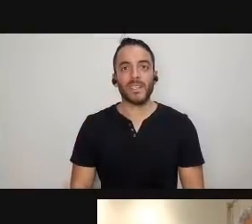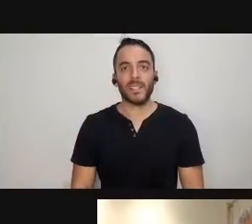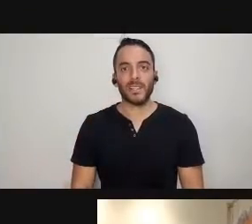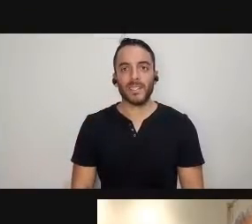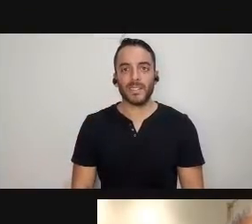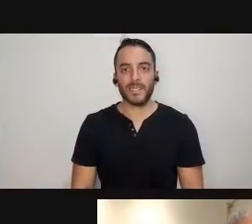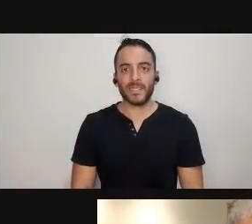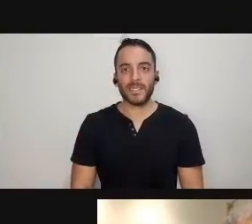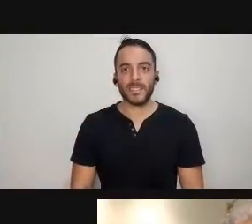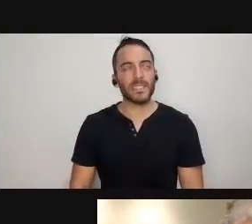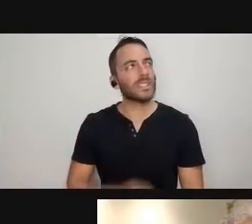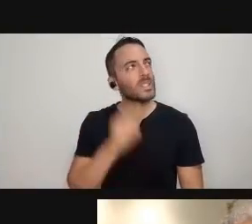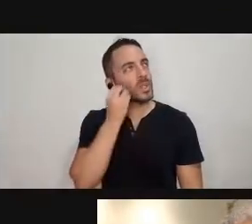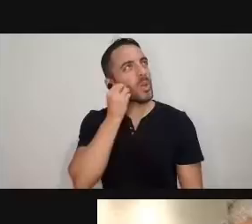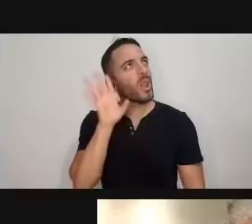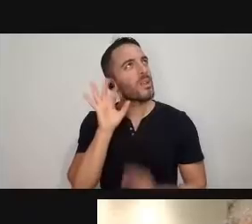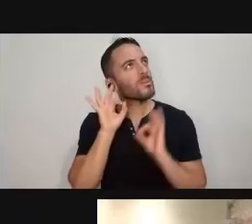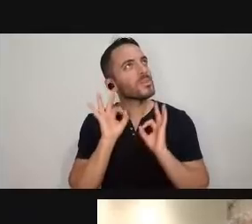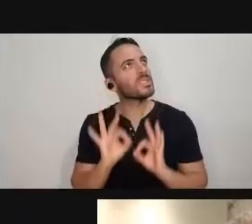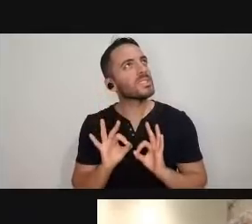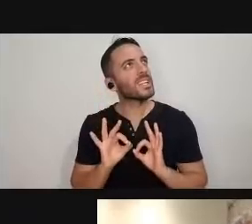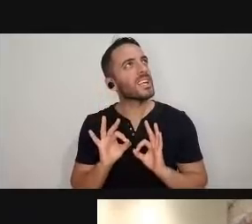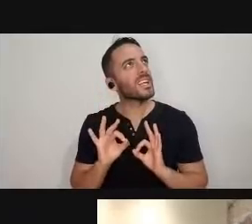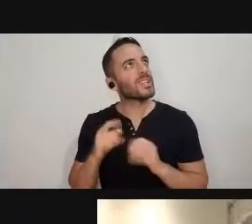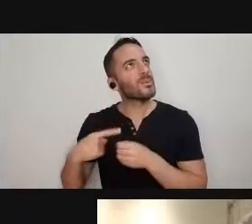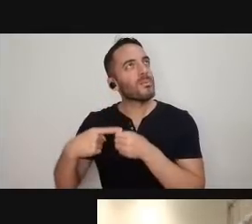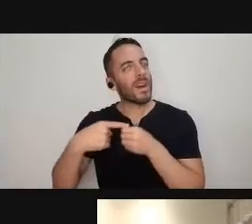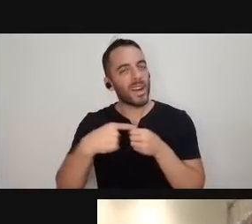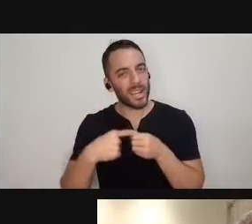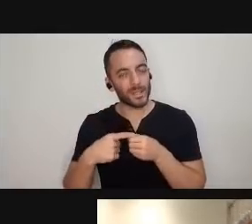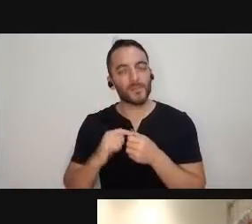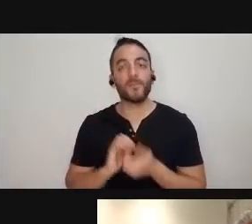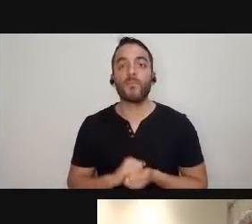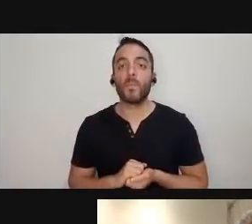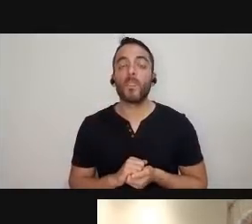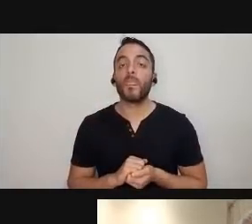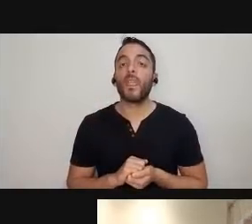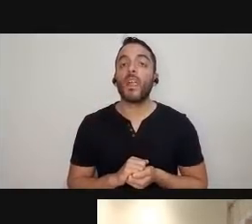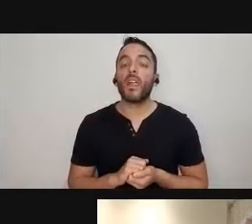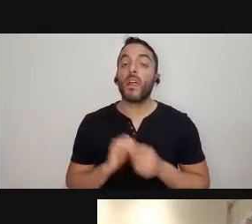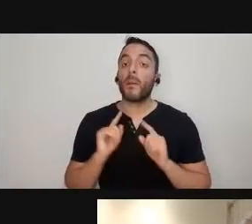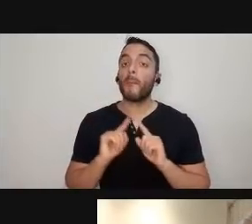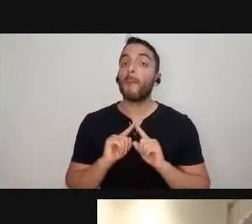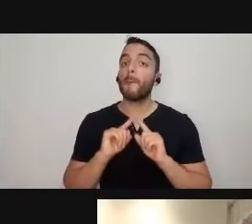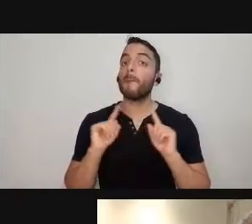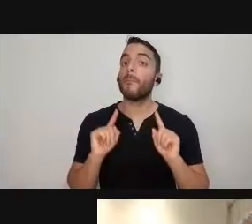não me lembro agora exatamente o bairro. Mas, enfim, foi